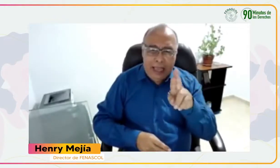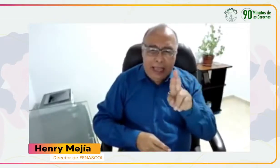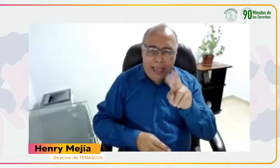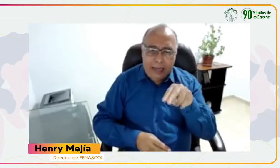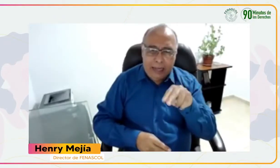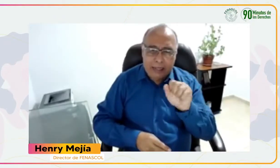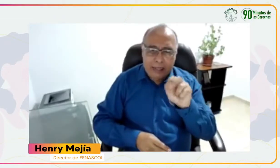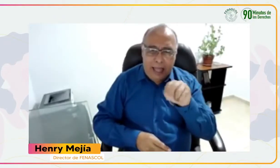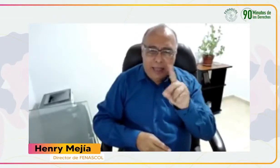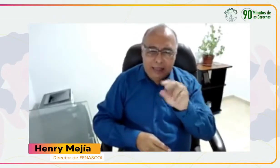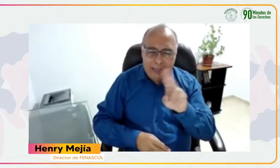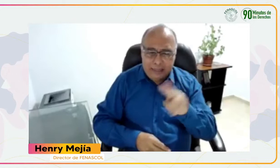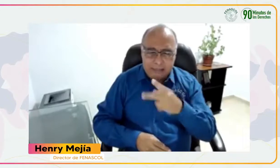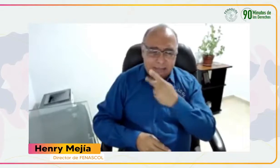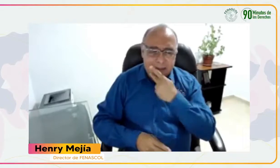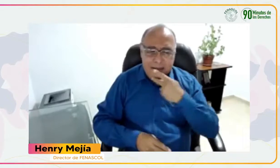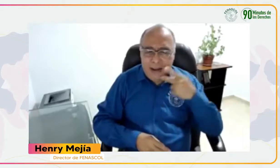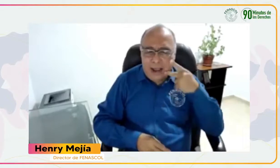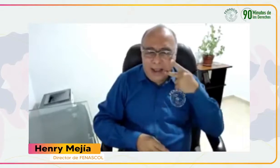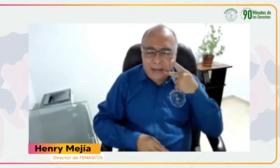Karen Hernández, esta es su seña.